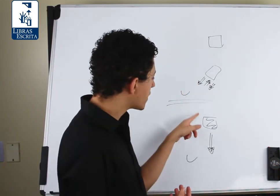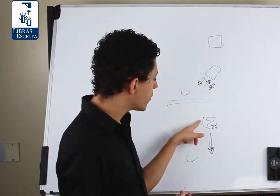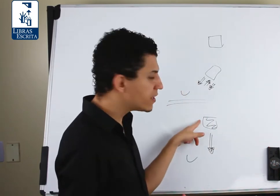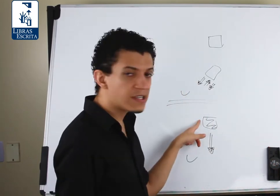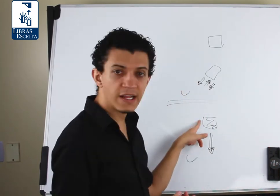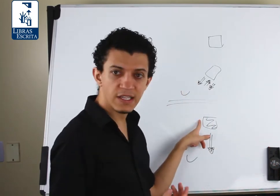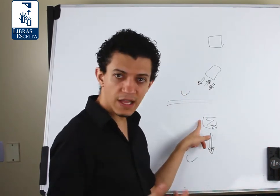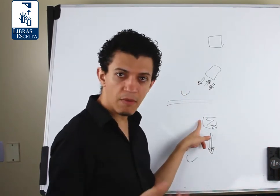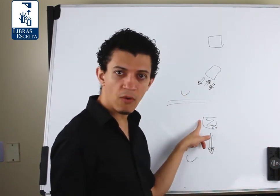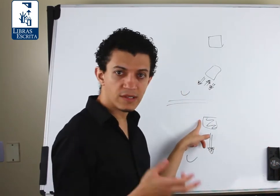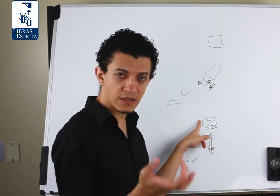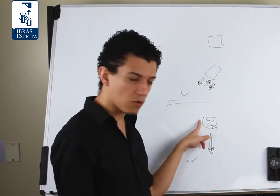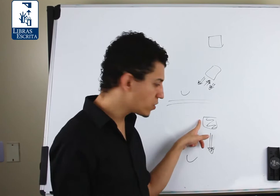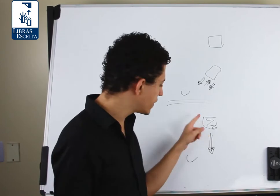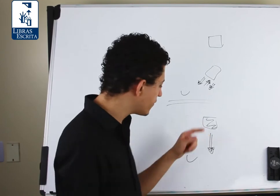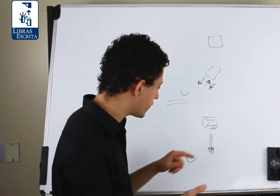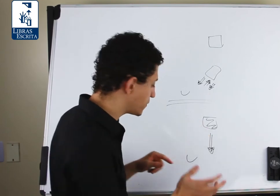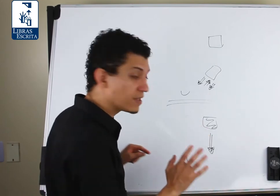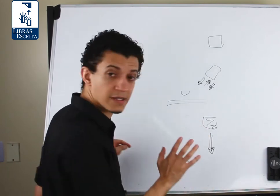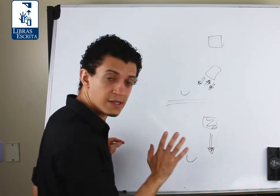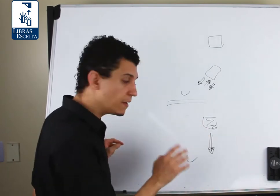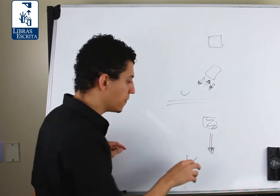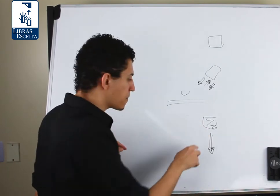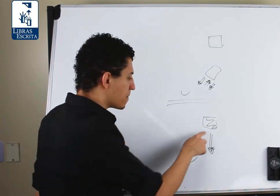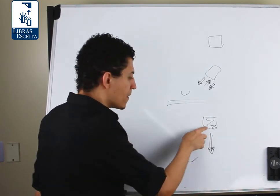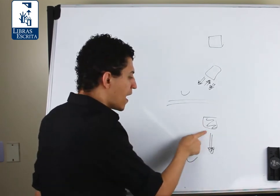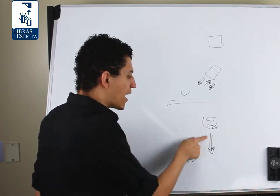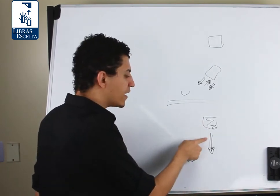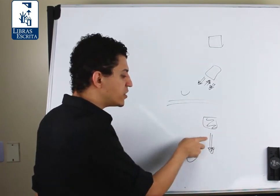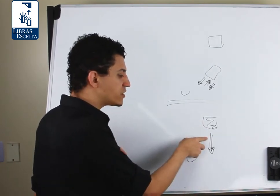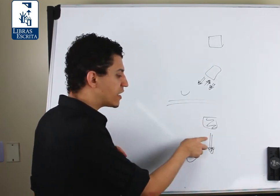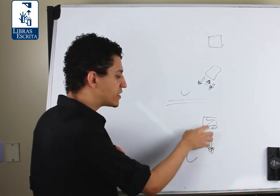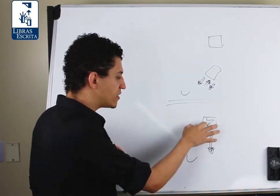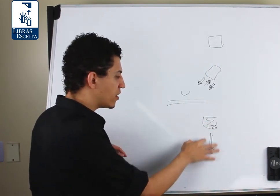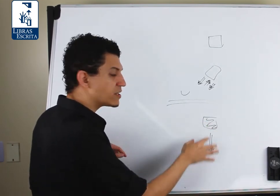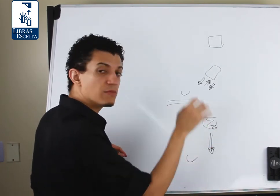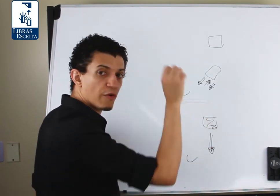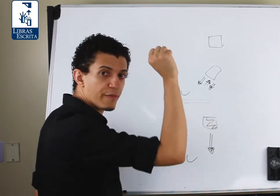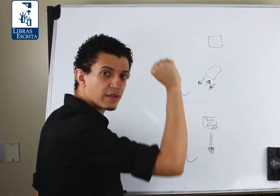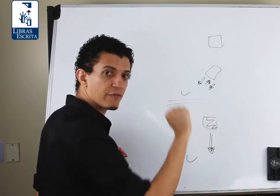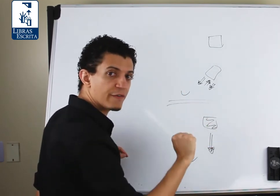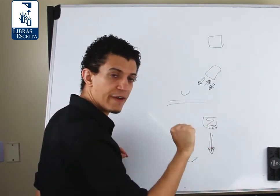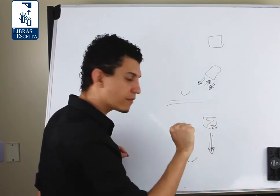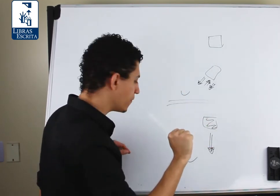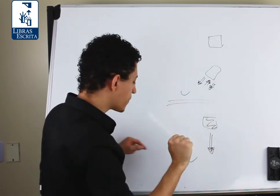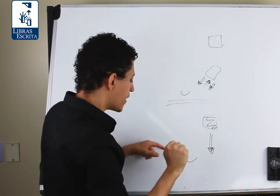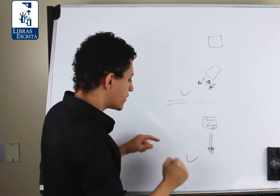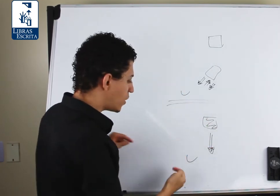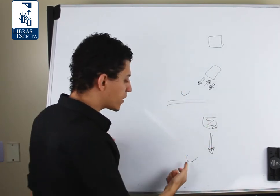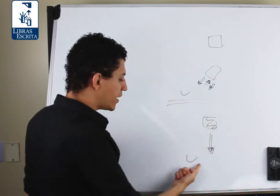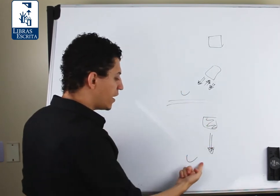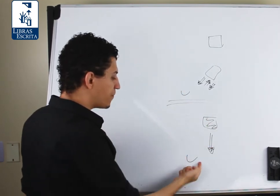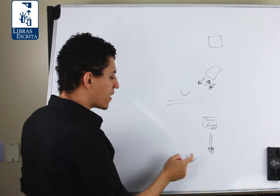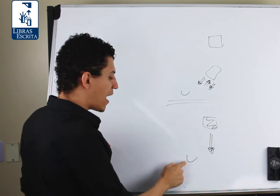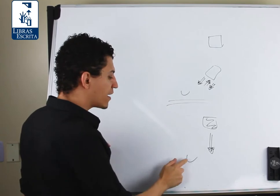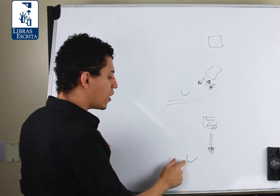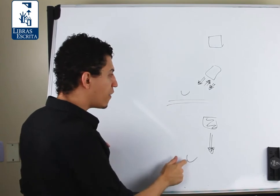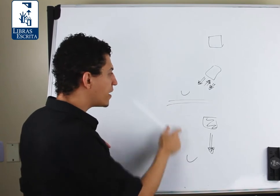Então aqui seria escrita à mão, a escrita cursiva, vamos dizer assim. Aqui a gente tem, então, esse movimento foi feito, só que, aqui novamente